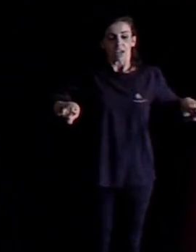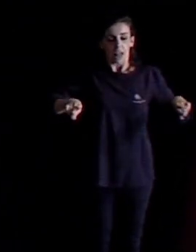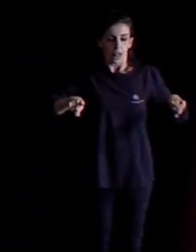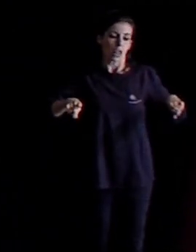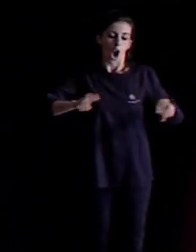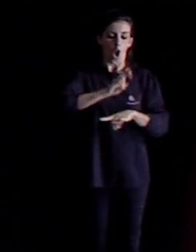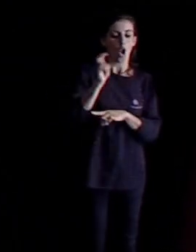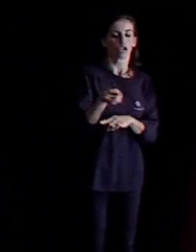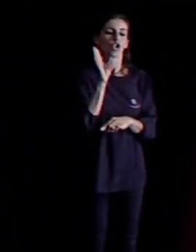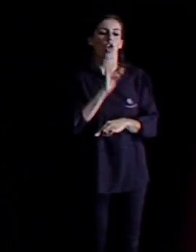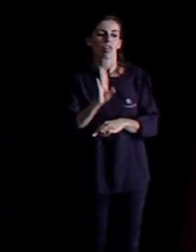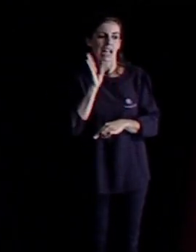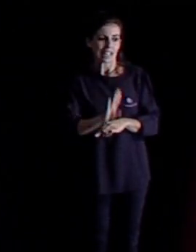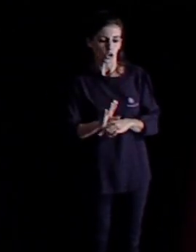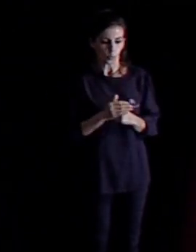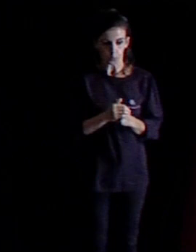delitos.